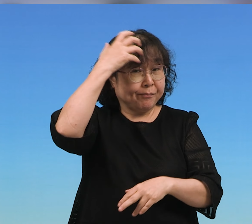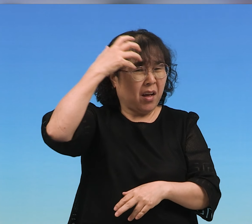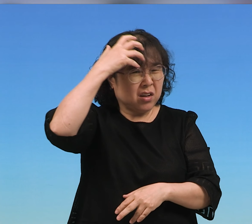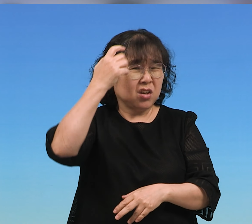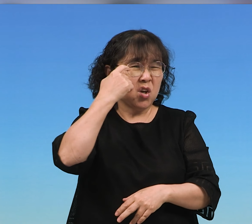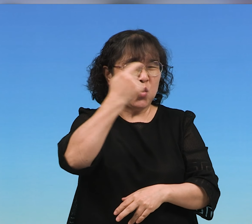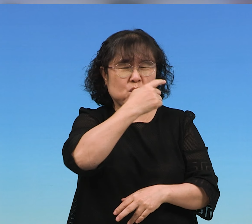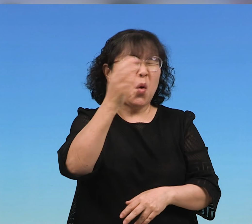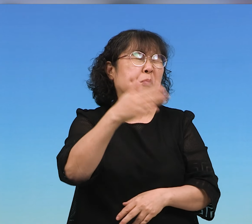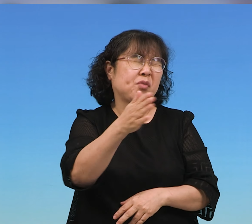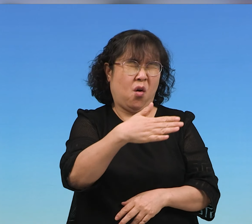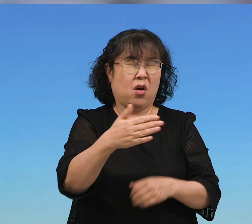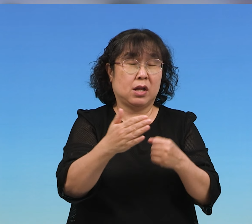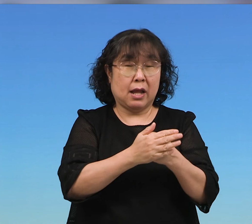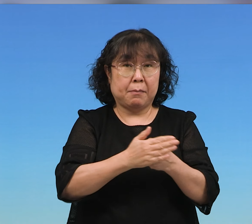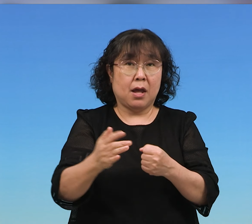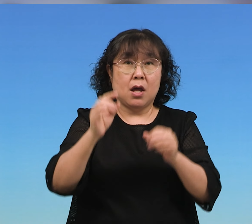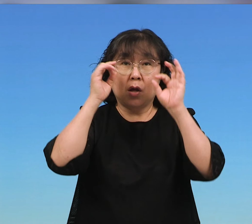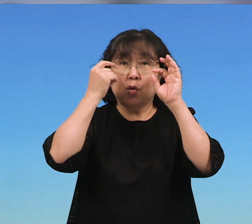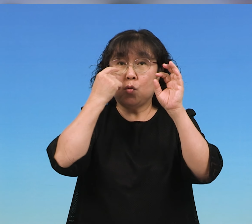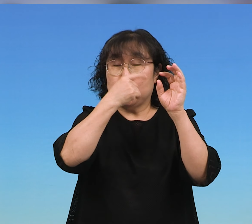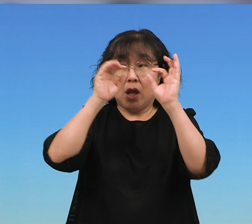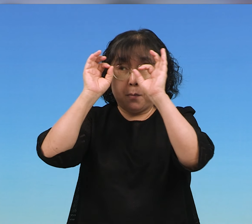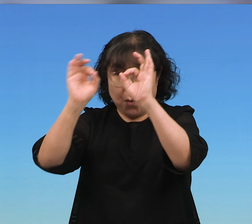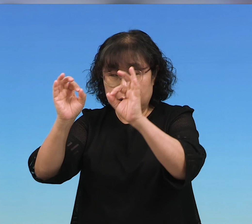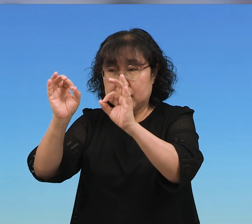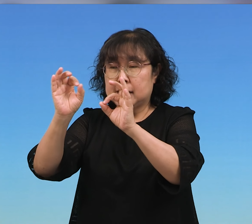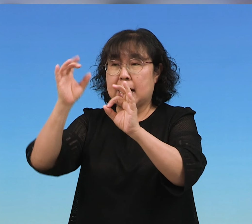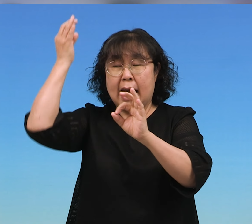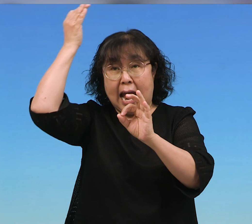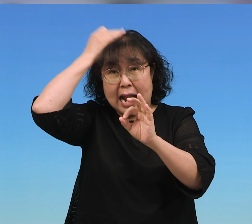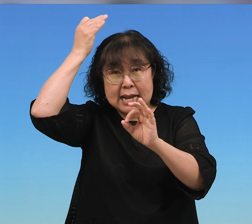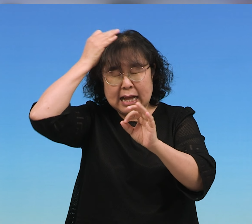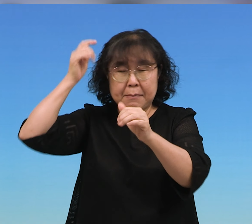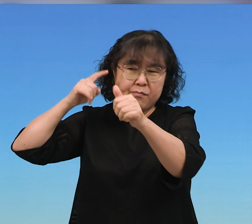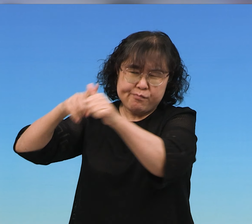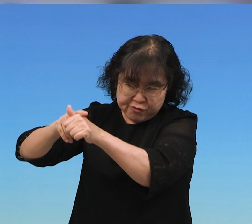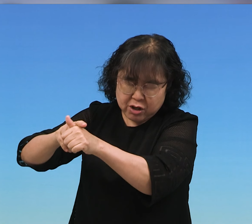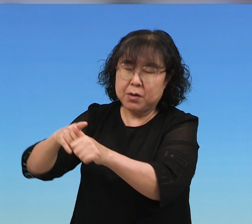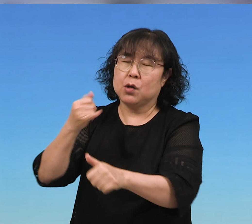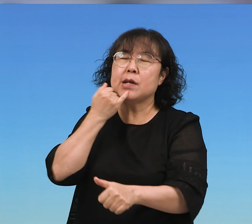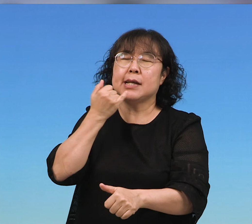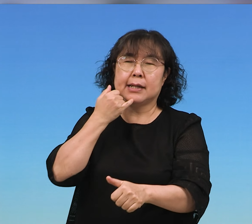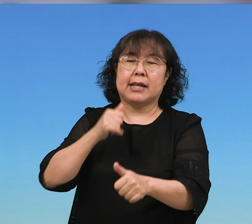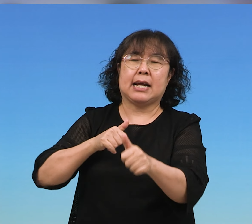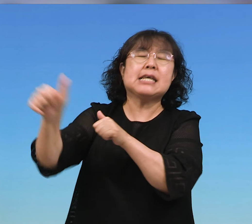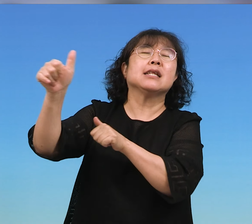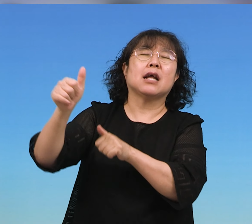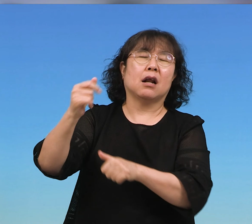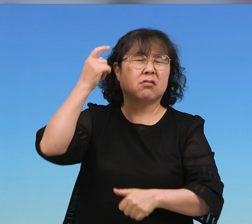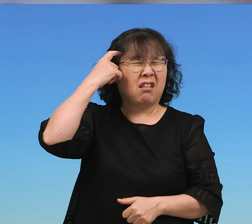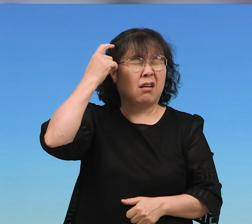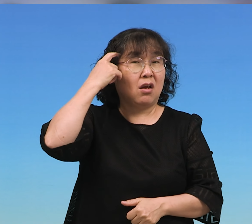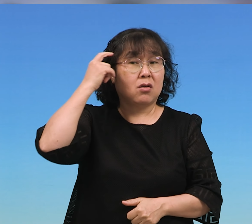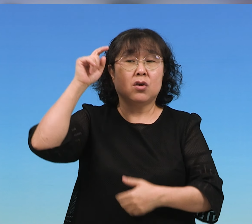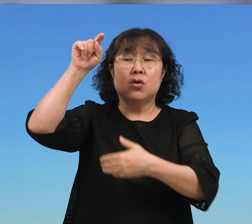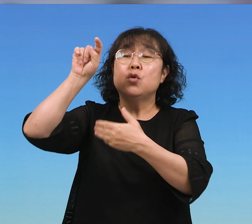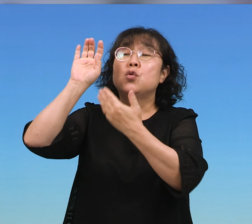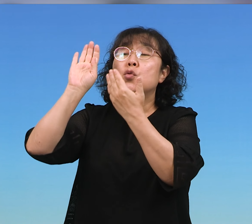이 사람에게 영적인 안목이 없다가 보니까 그래서 눈에 보이는 엘리사만 죽이면 되는 줄 아는 거예요. 이 얼마나 어리석은